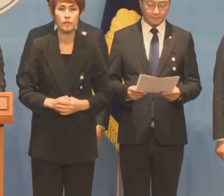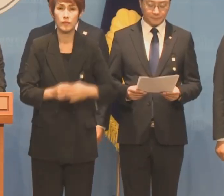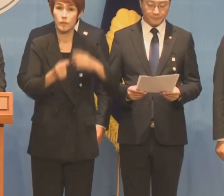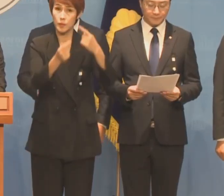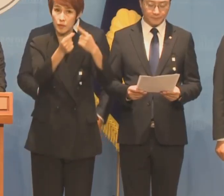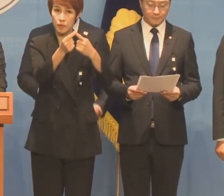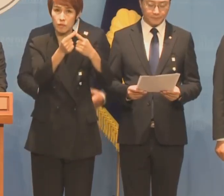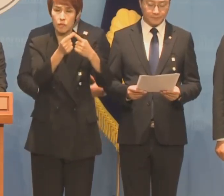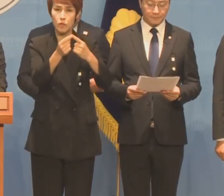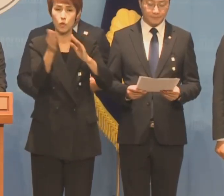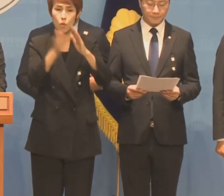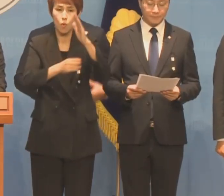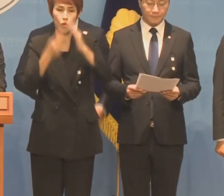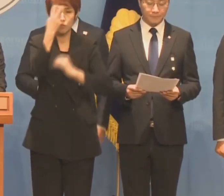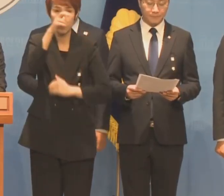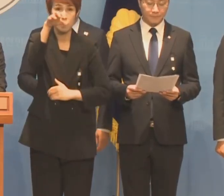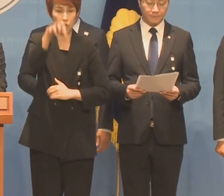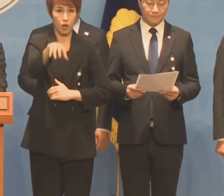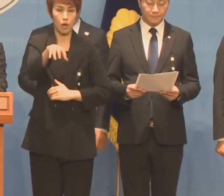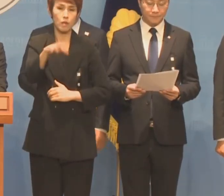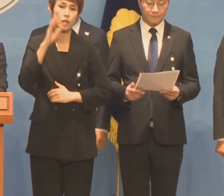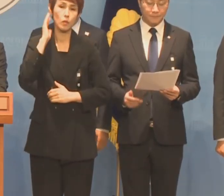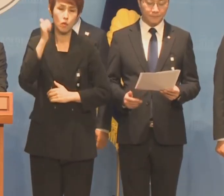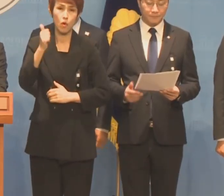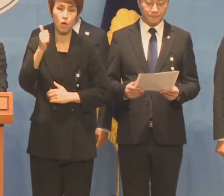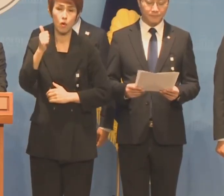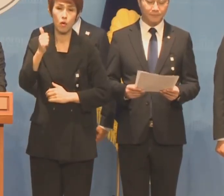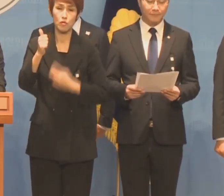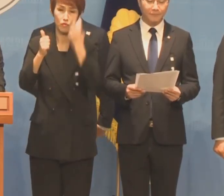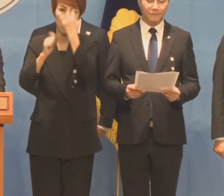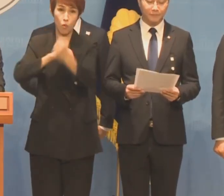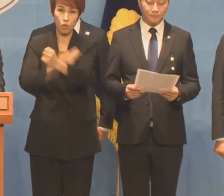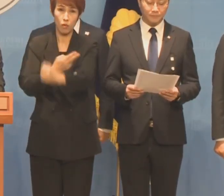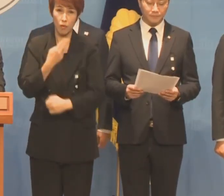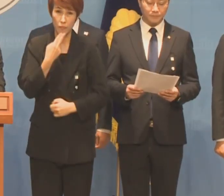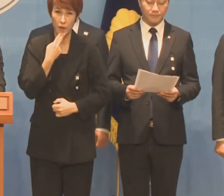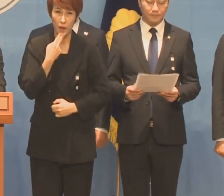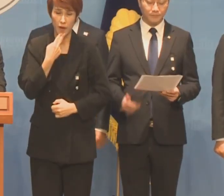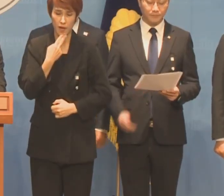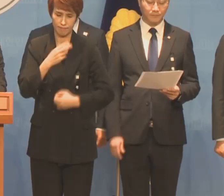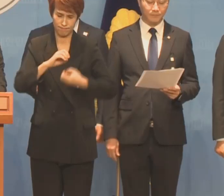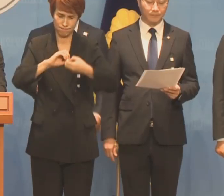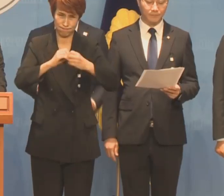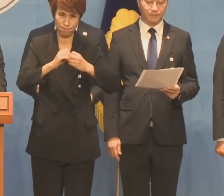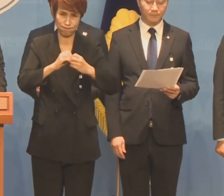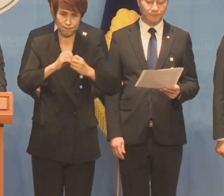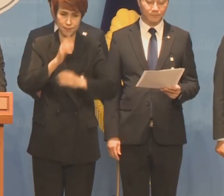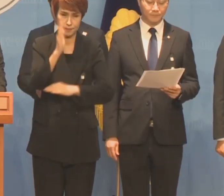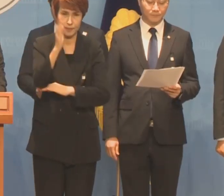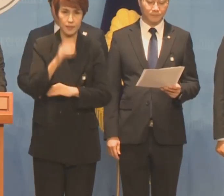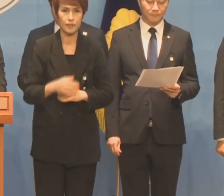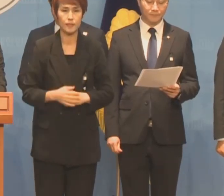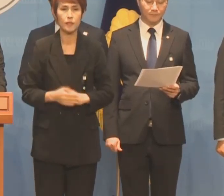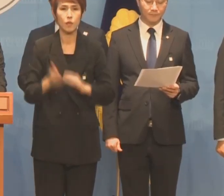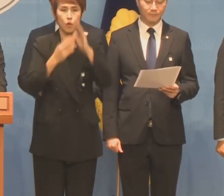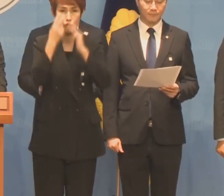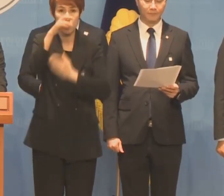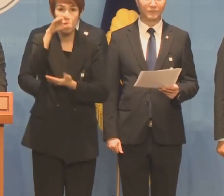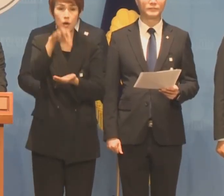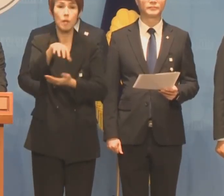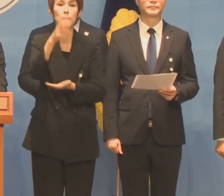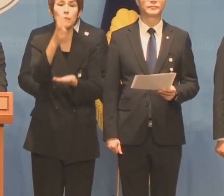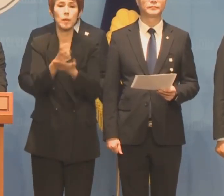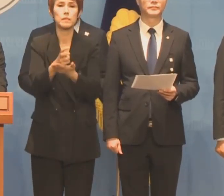첫째, 공수처가 대통령에 대해 수사권이 없다는 주장은 터무니없는 주장입니다. 공수처법